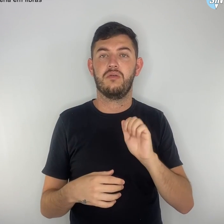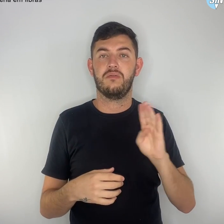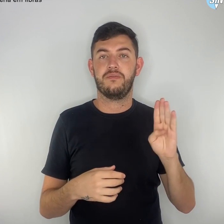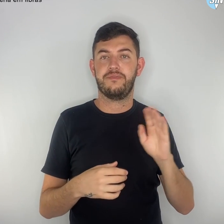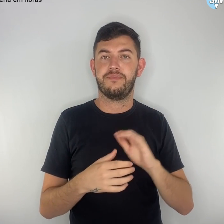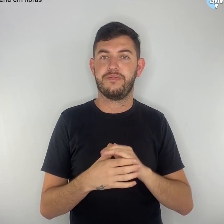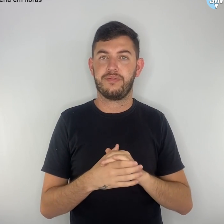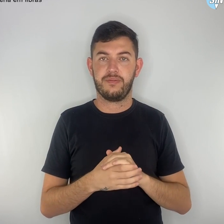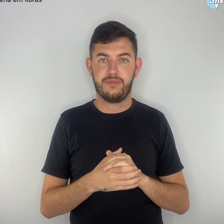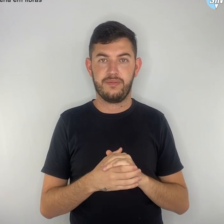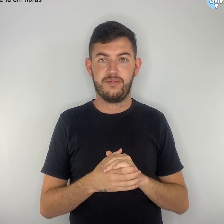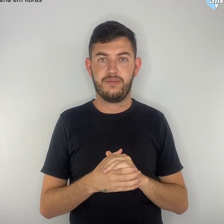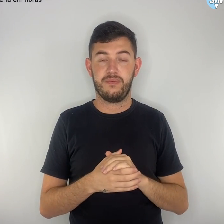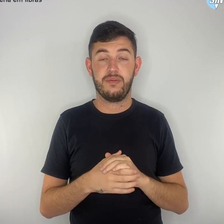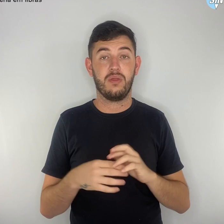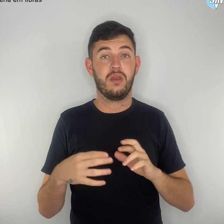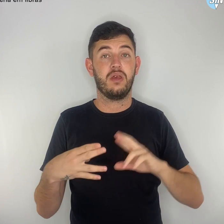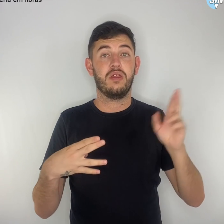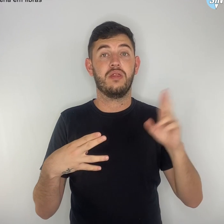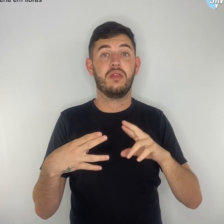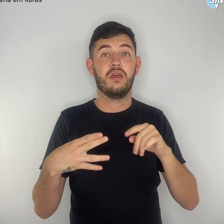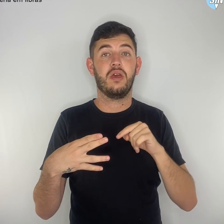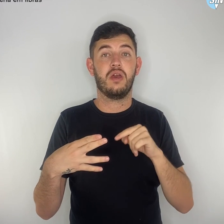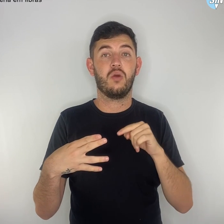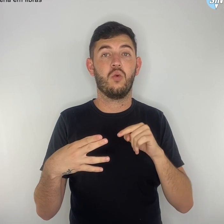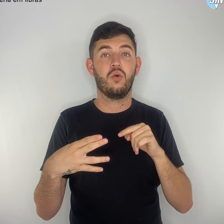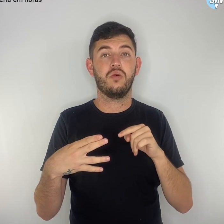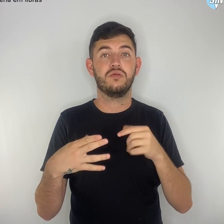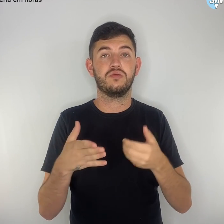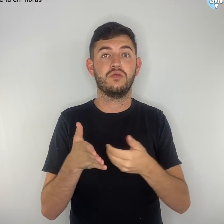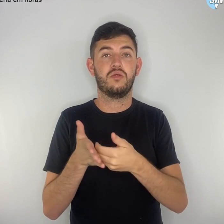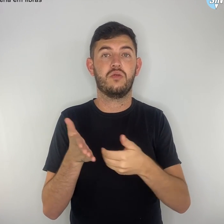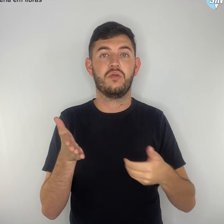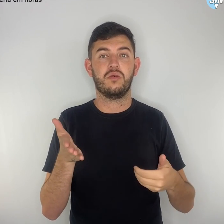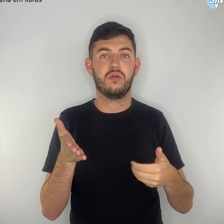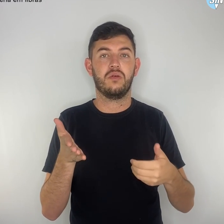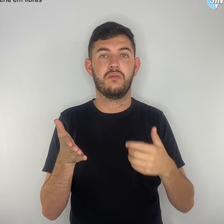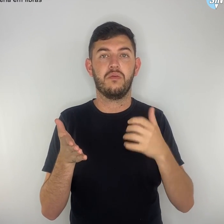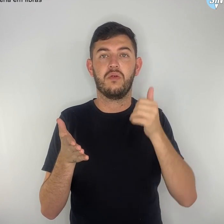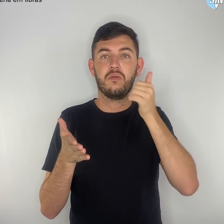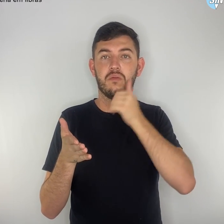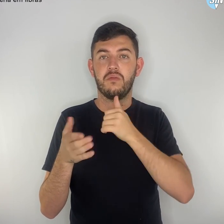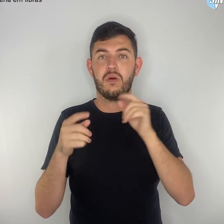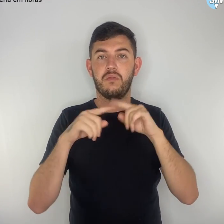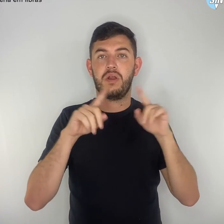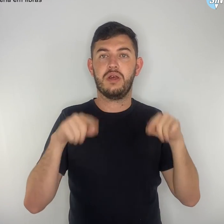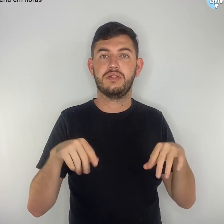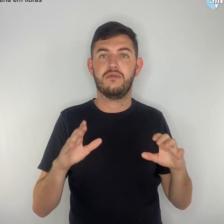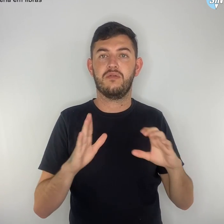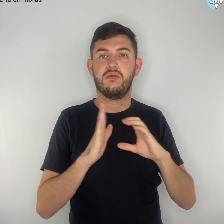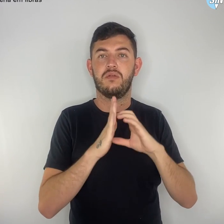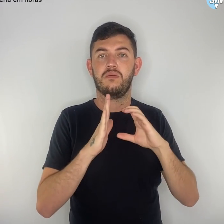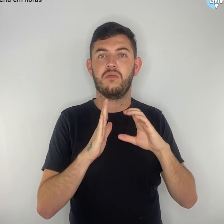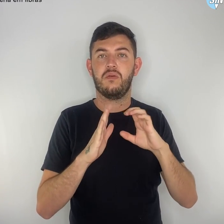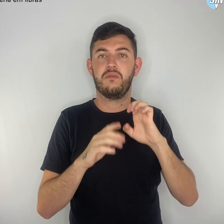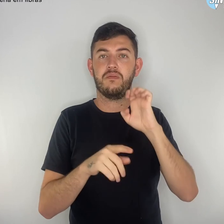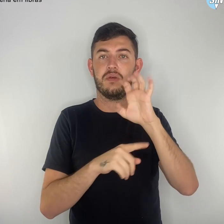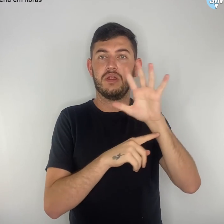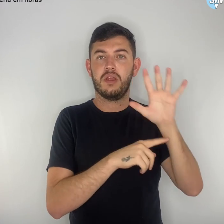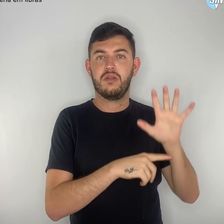o recurso foi interposto por uma servidora pública estadual contra a decisão do Tribunal